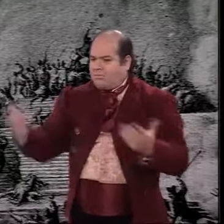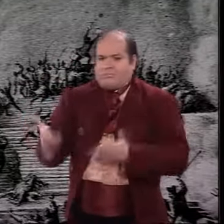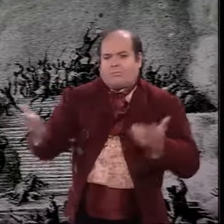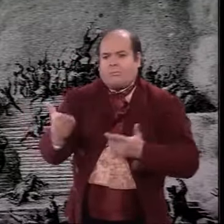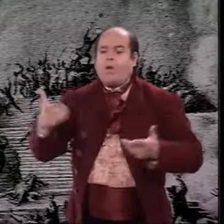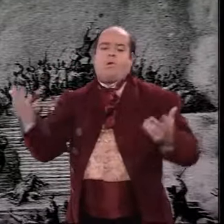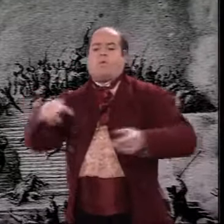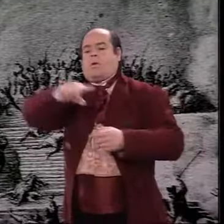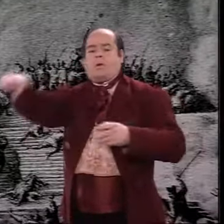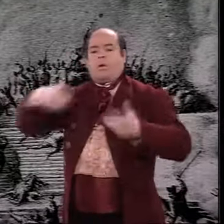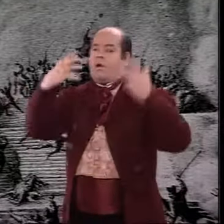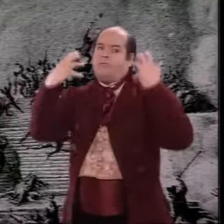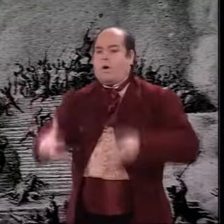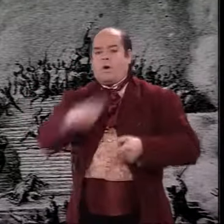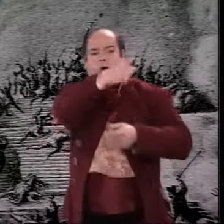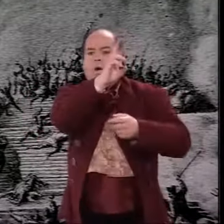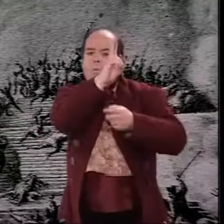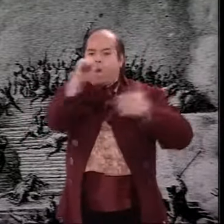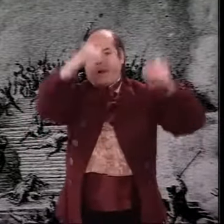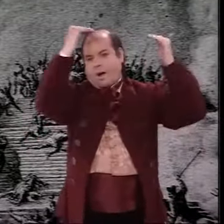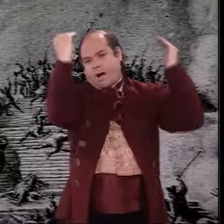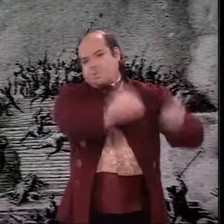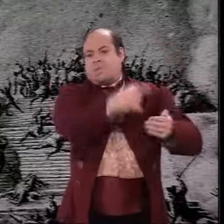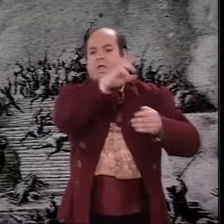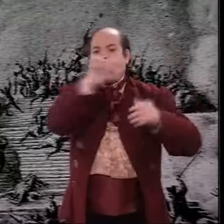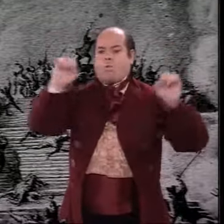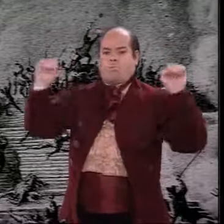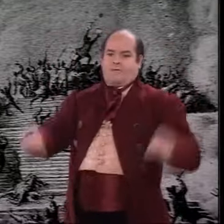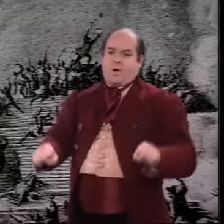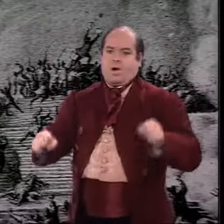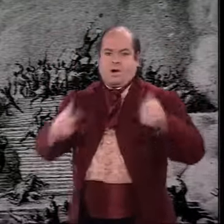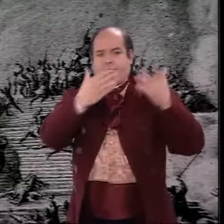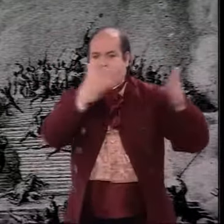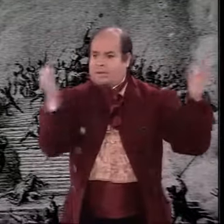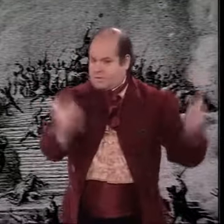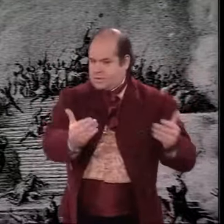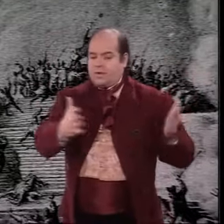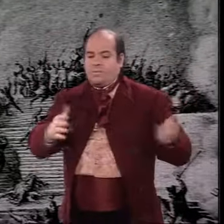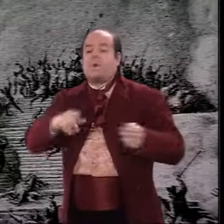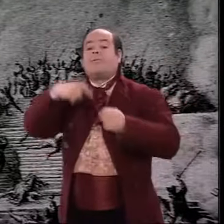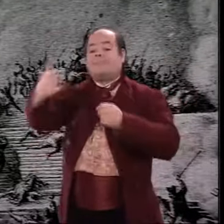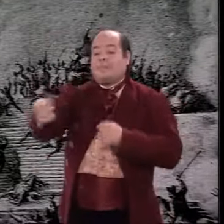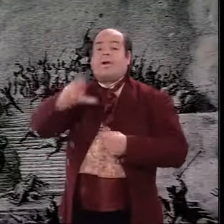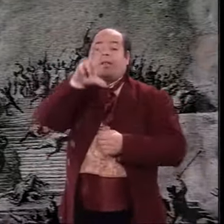morts, j'ai su plus tard qu'ils étaient 50, et des blessés, tous venus là comme moi, pour demander la fin de la monarchie.